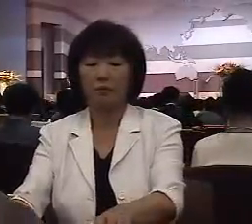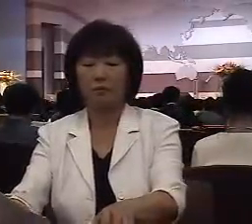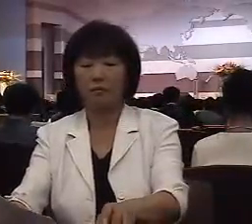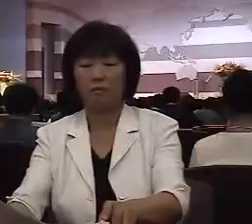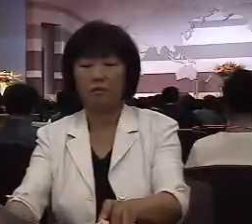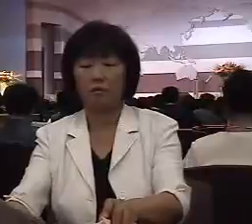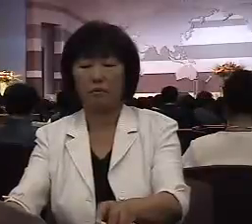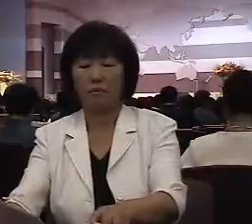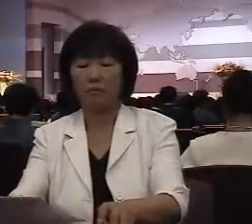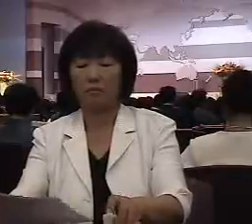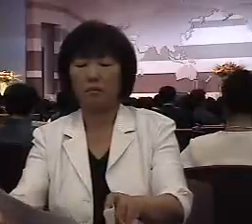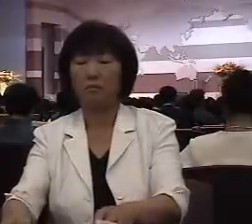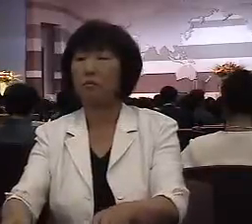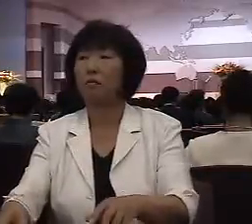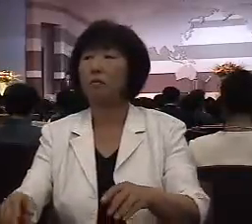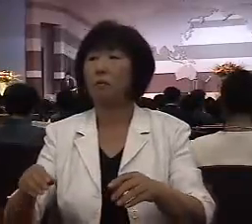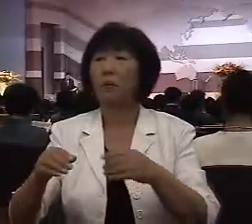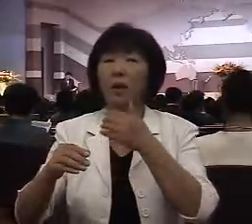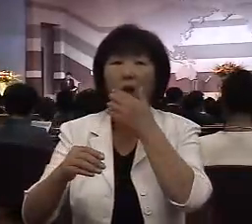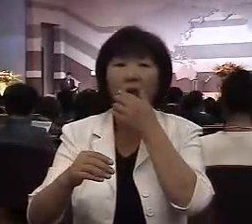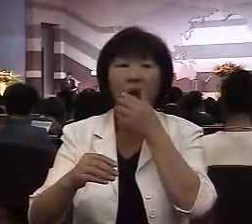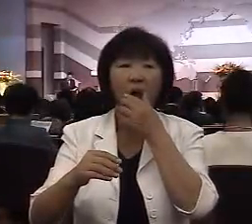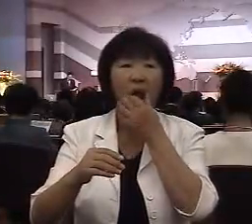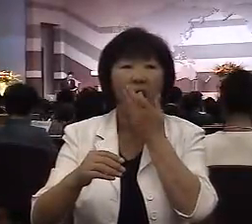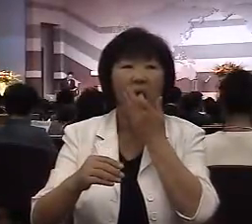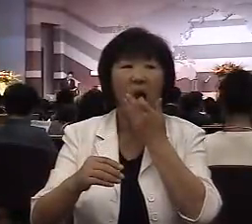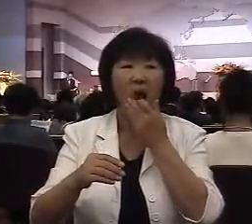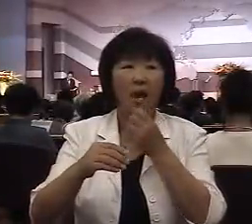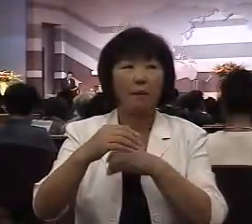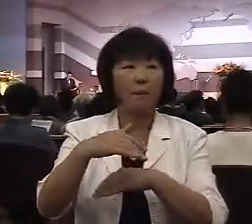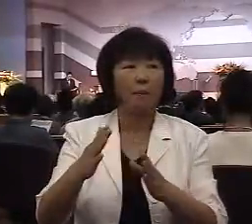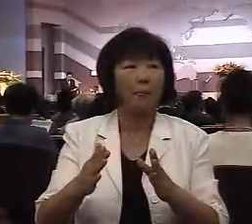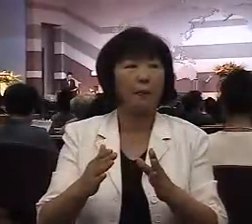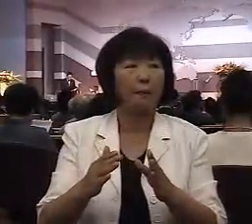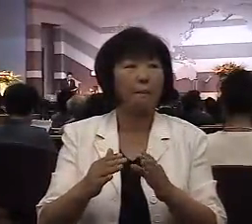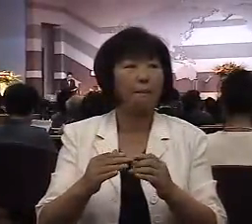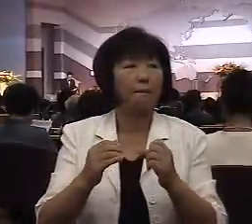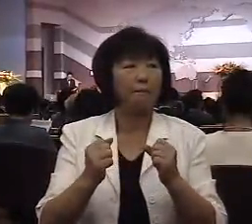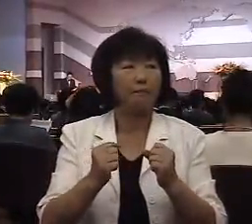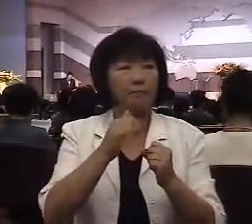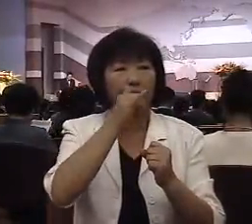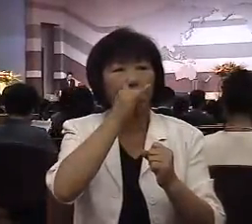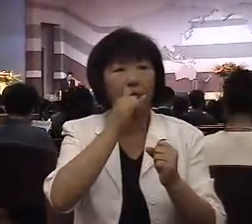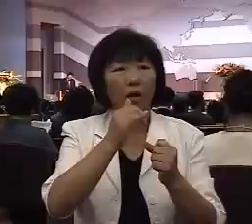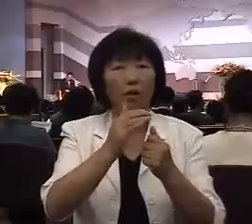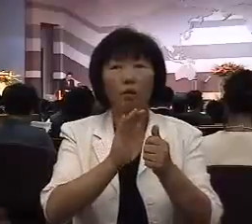후에 그냥 가지 마시고 바로 건너편에 여러분들을 잘 정착할 수 있도록